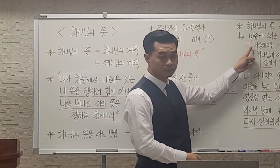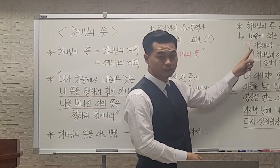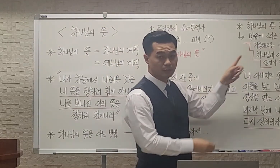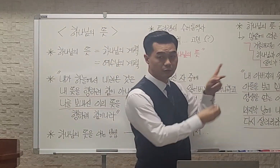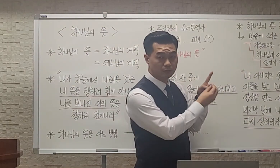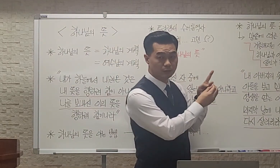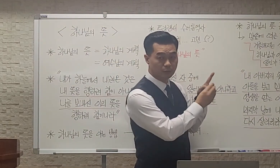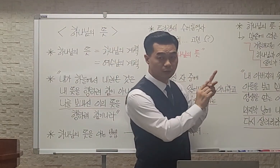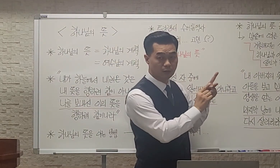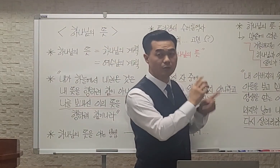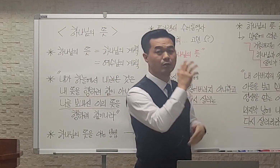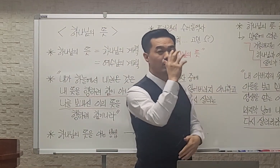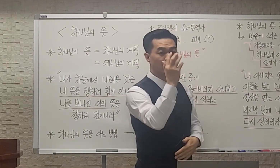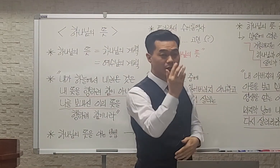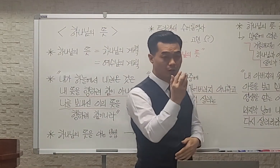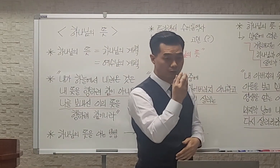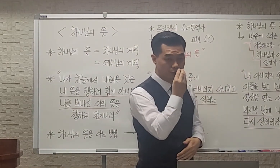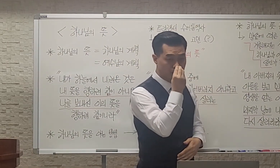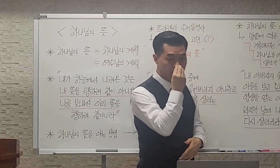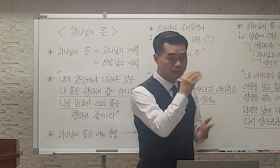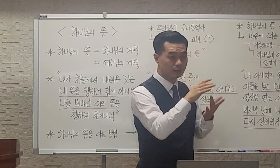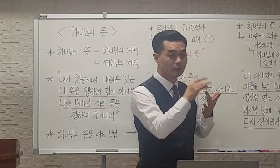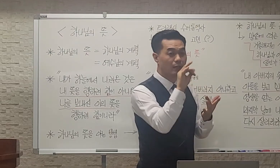그다음에 두 번째 뭐라고요? 거룩한 선택입니다.